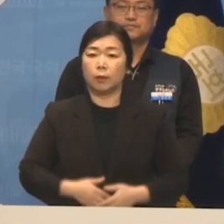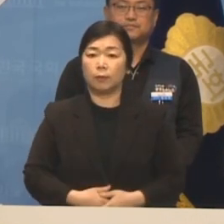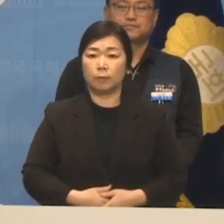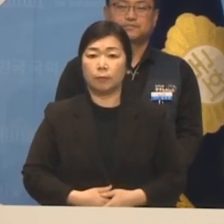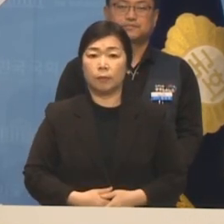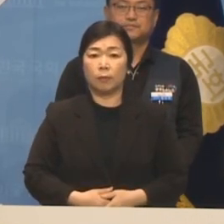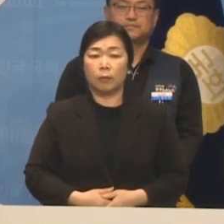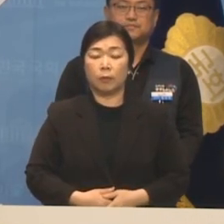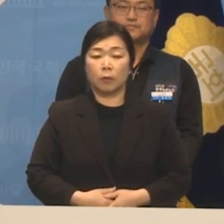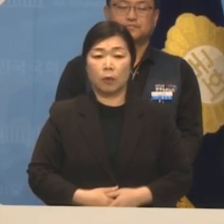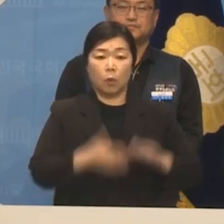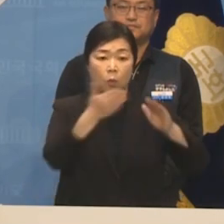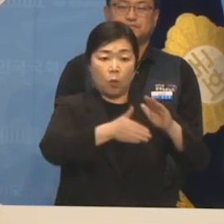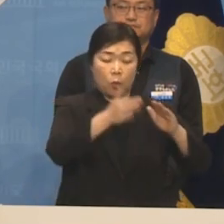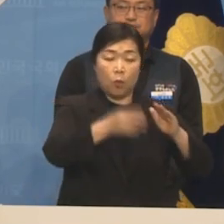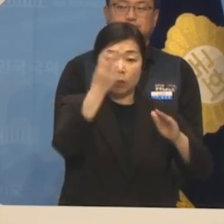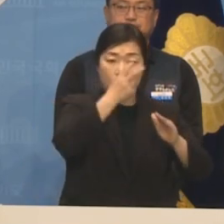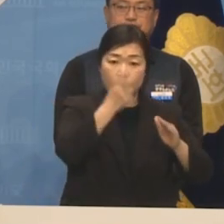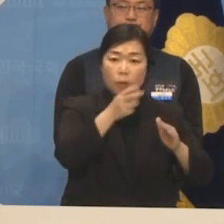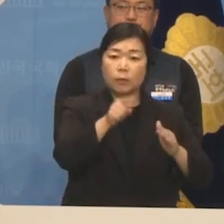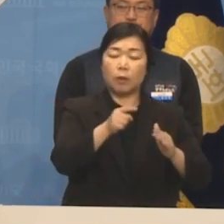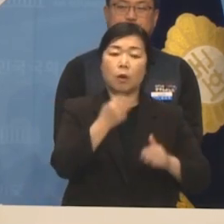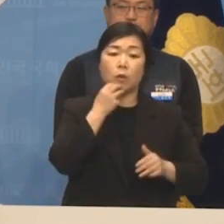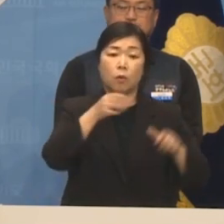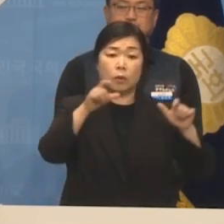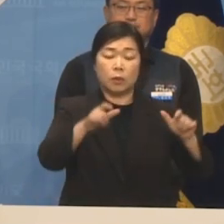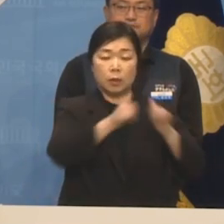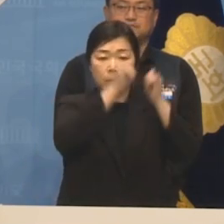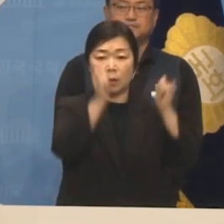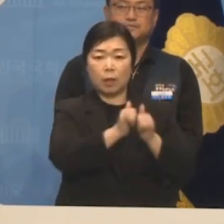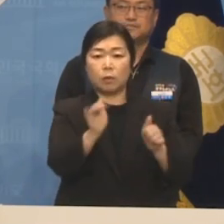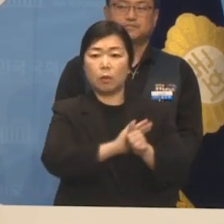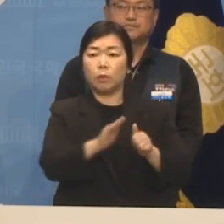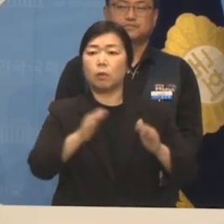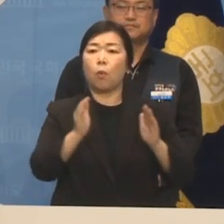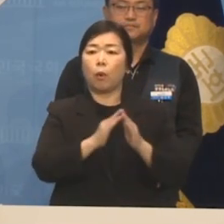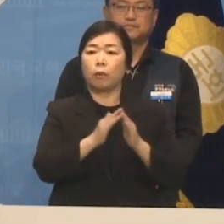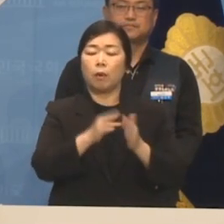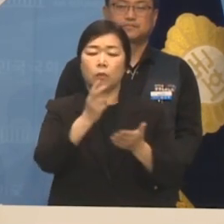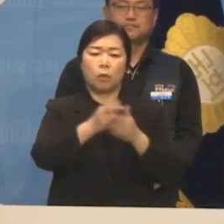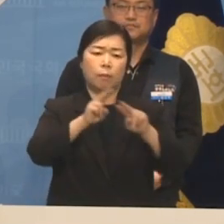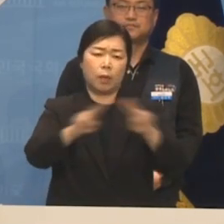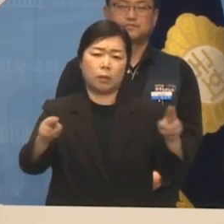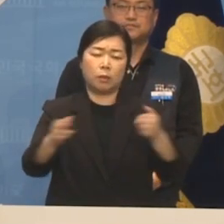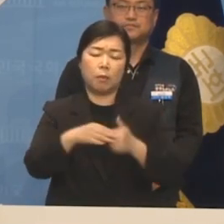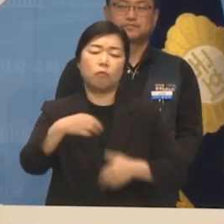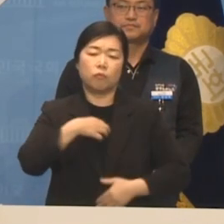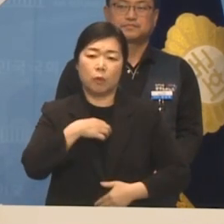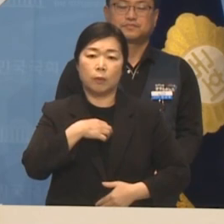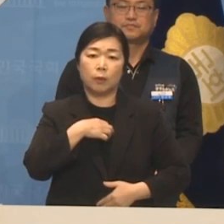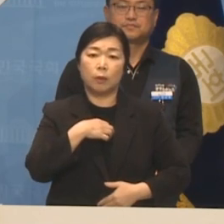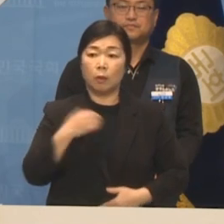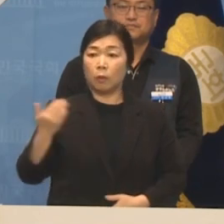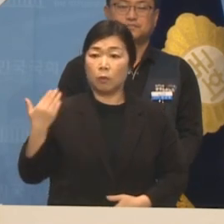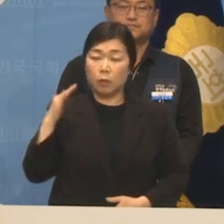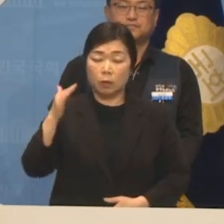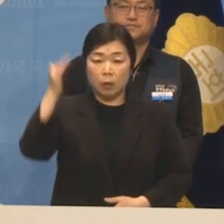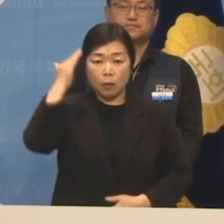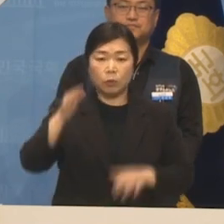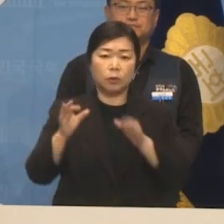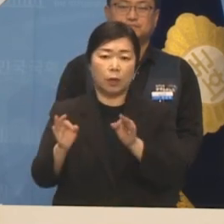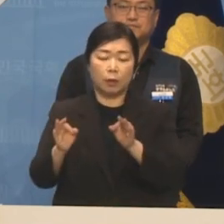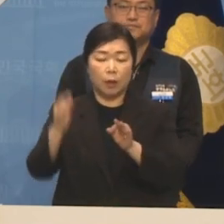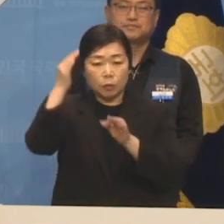말씀드려도 공공돌봄의 보루인 서울시 사회서비스원은 조례 폐지안으로 위기에 처해 있고 최근